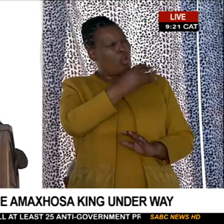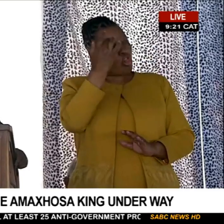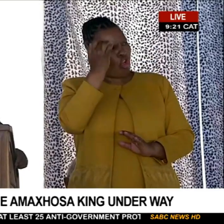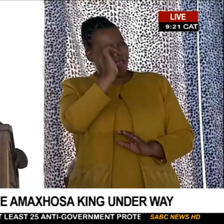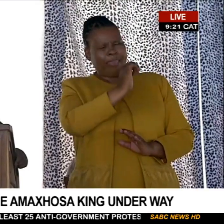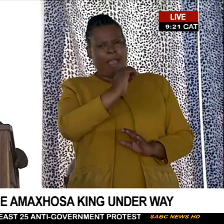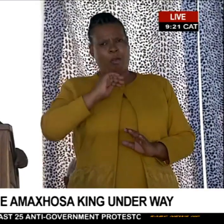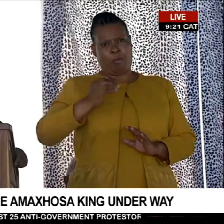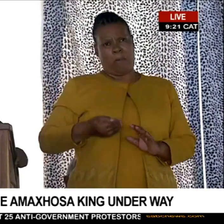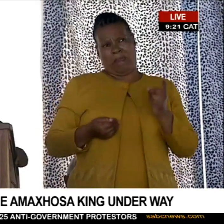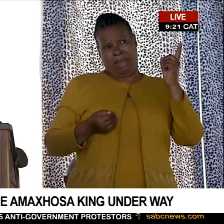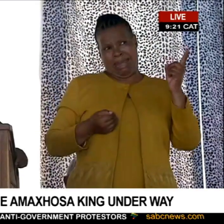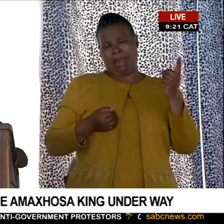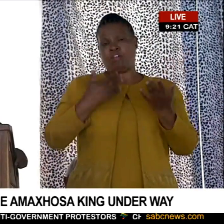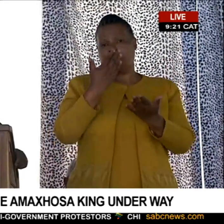yemScotland.